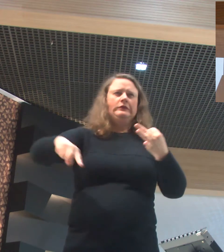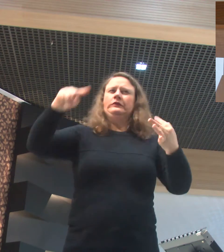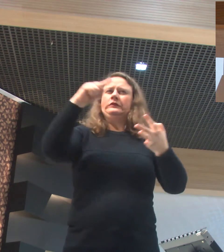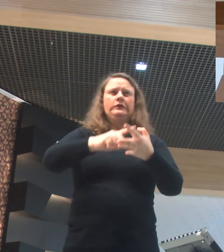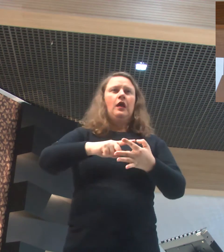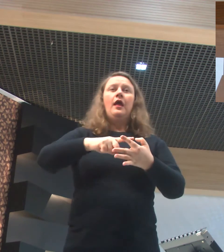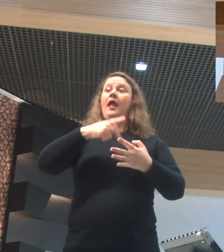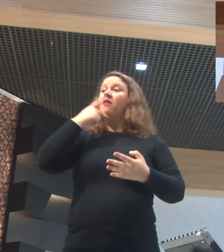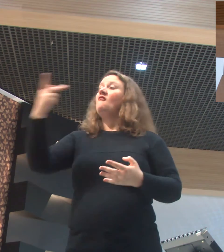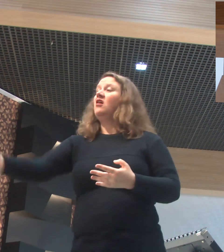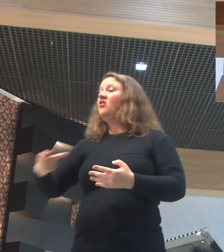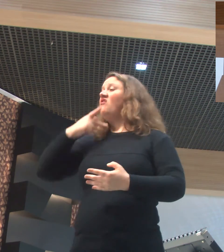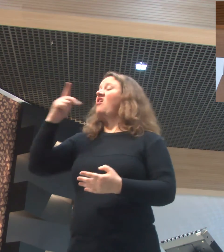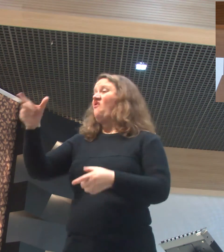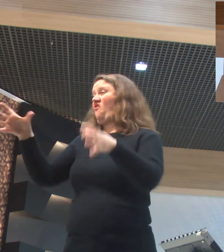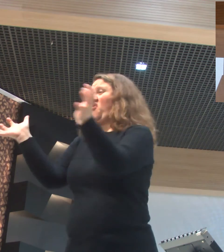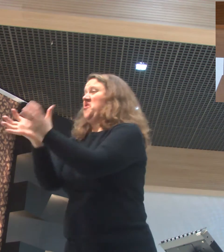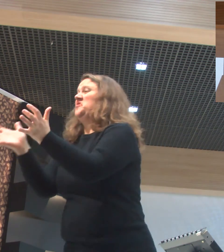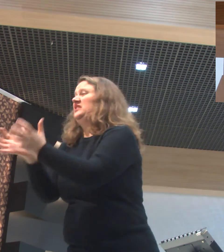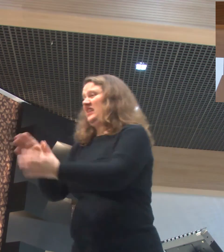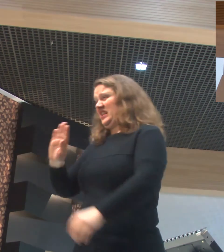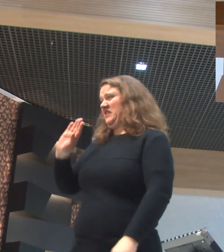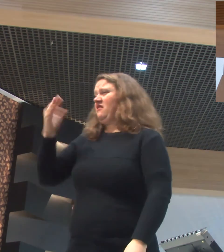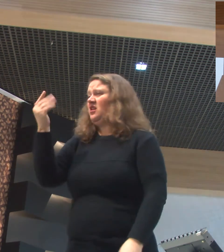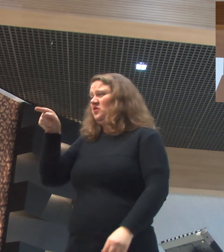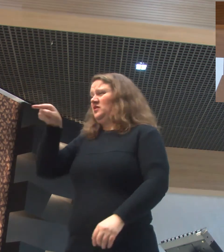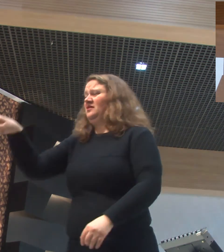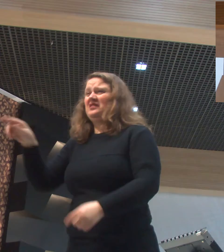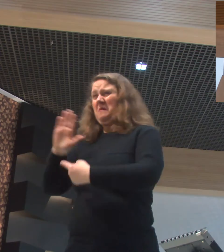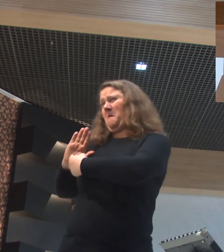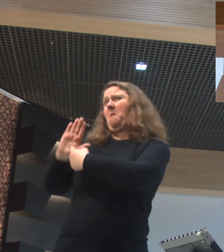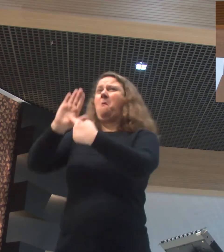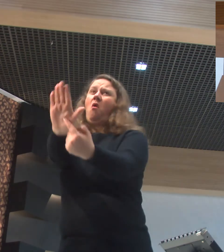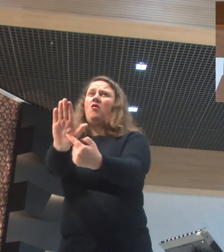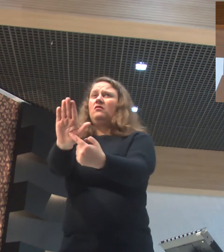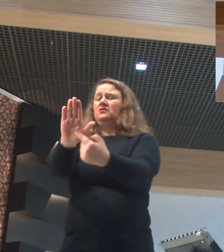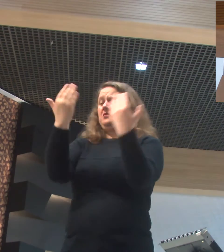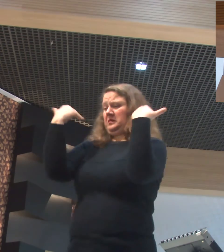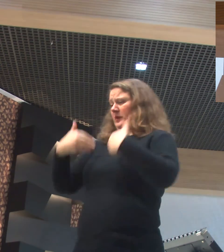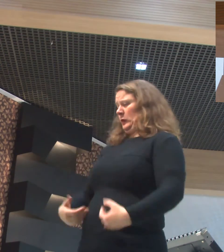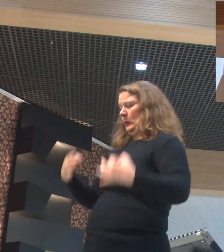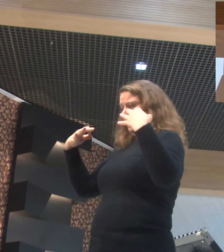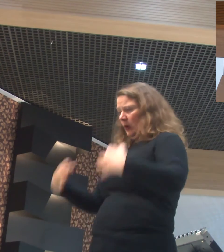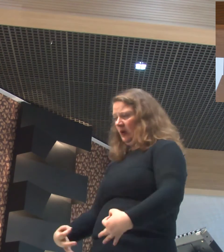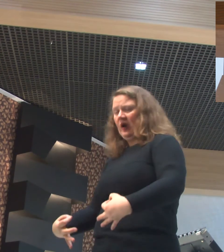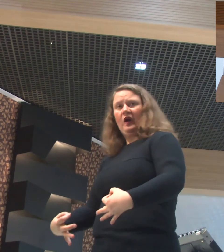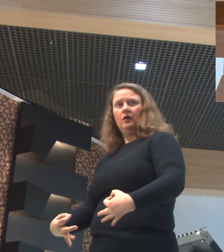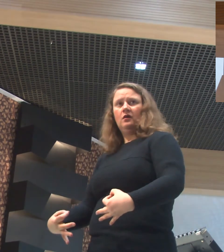hipócritas? Ele disse, vocês são artistas. Vocês representam muito bem. Vocês representam que